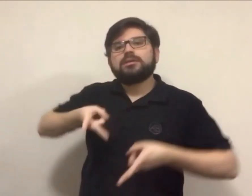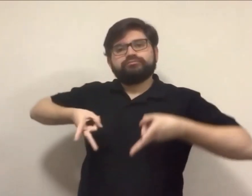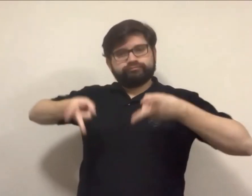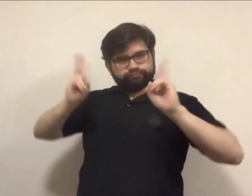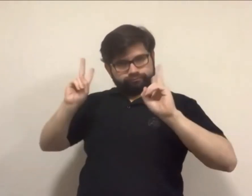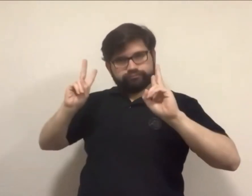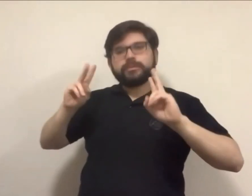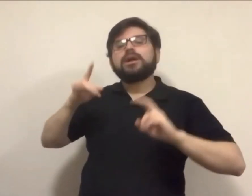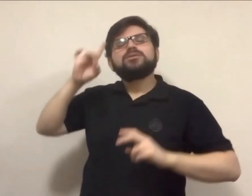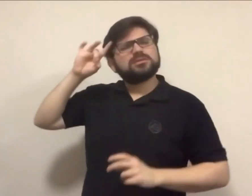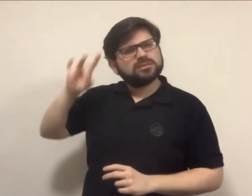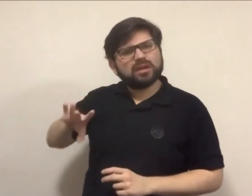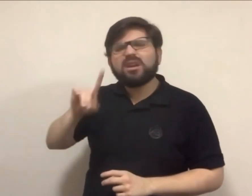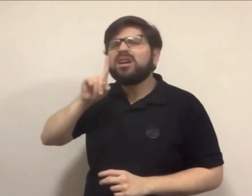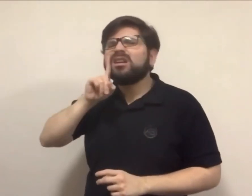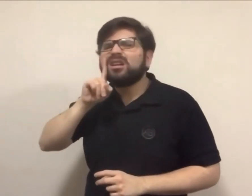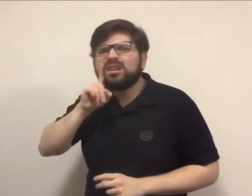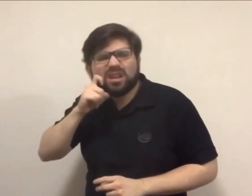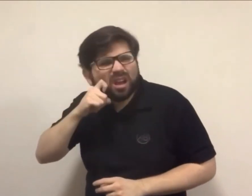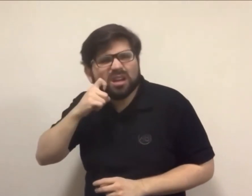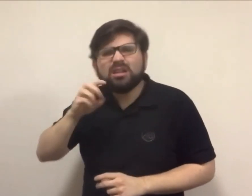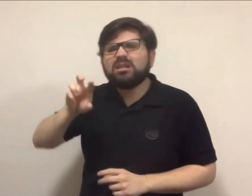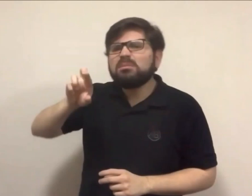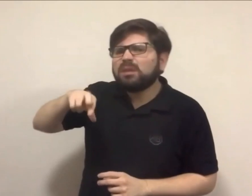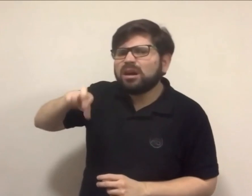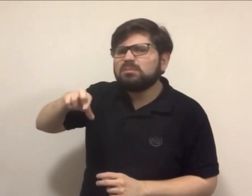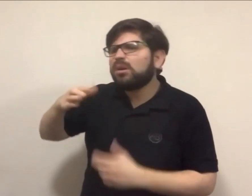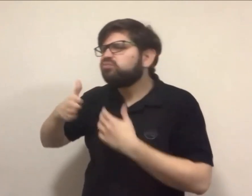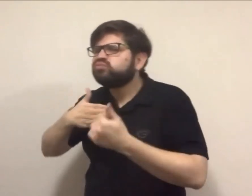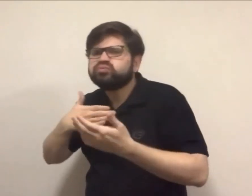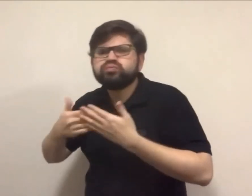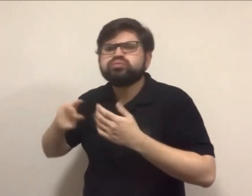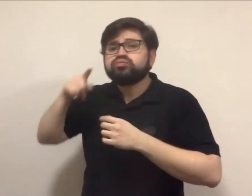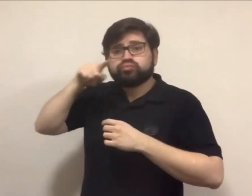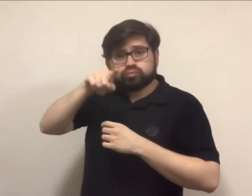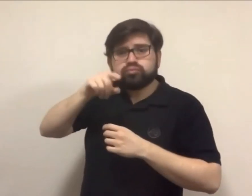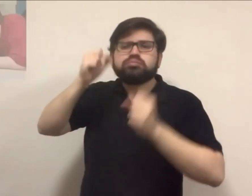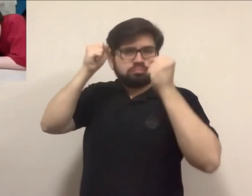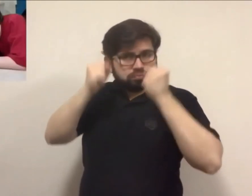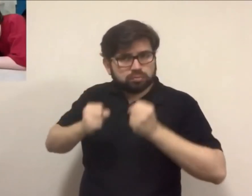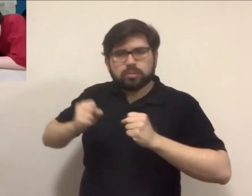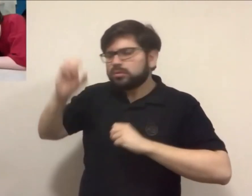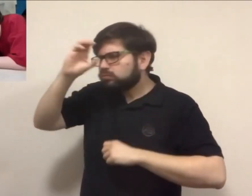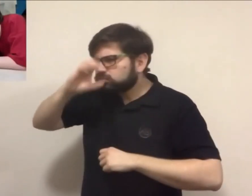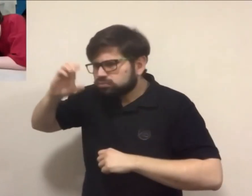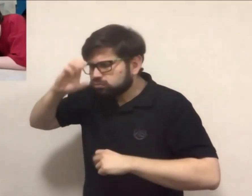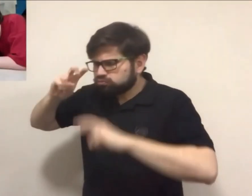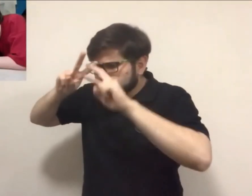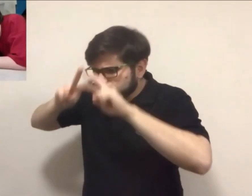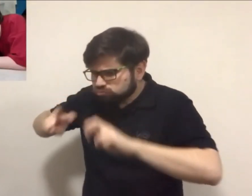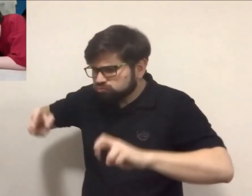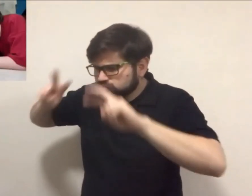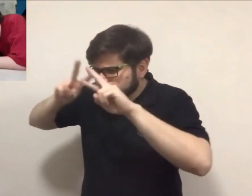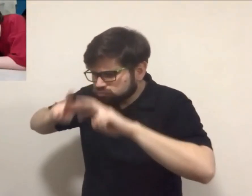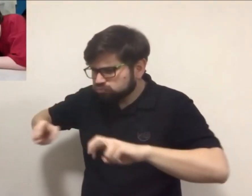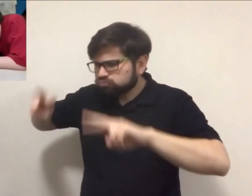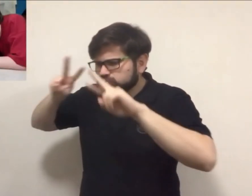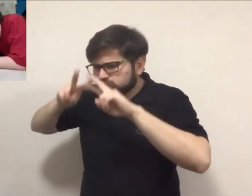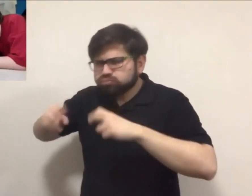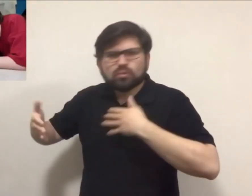nada. Los niños tienen derecho a saber quiénes son sus padres, su mamá o su